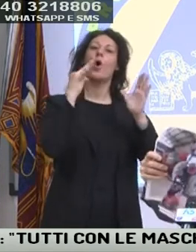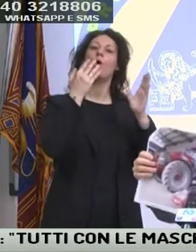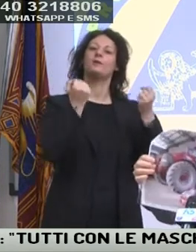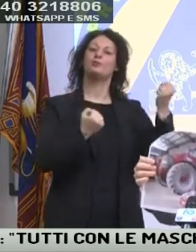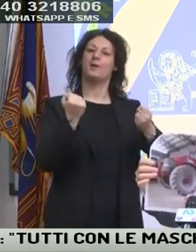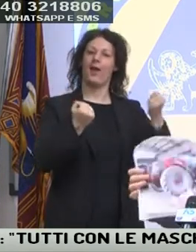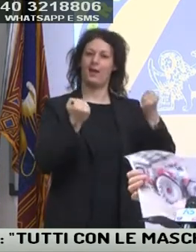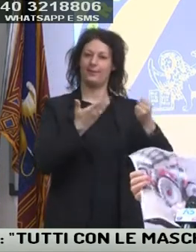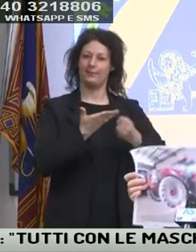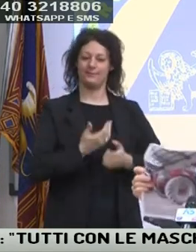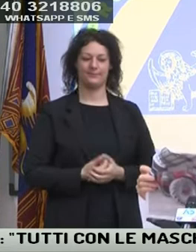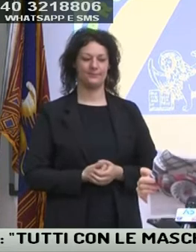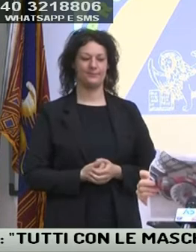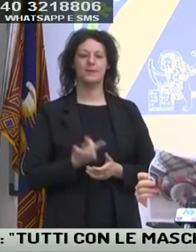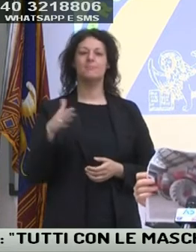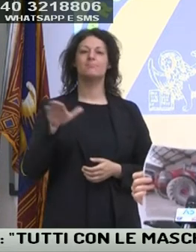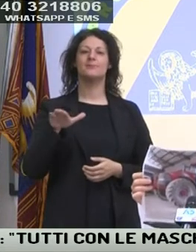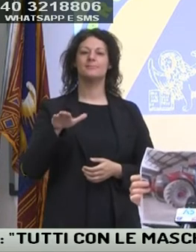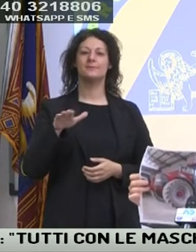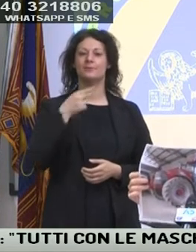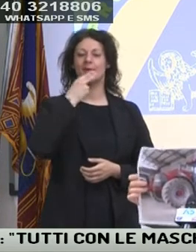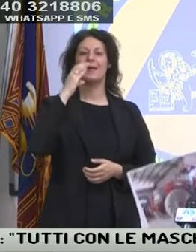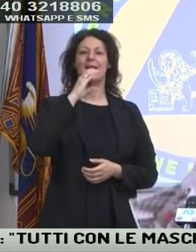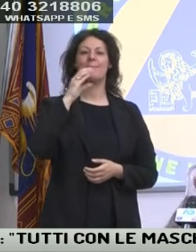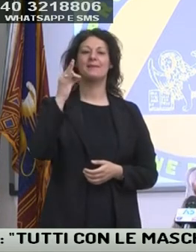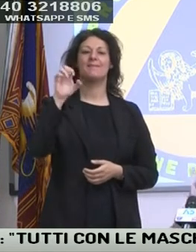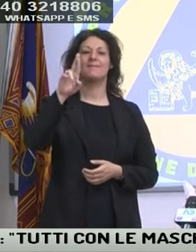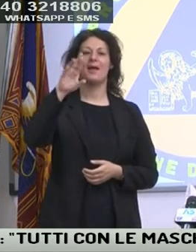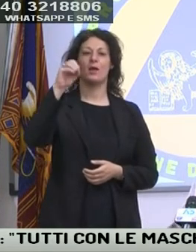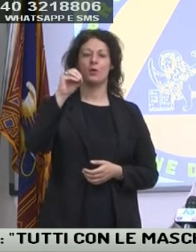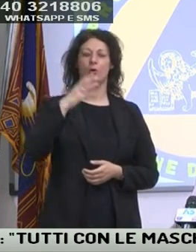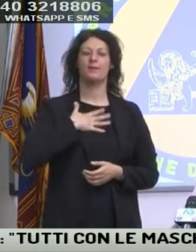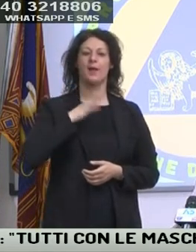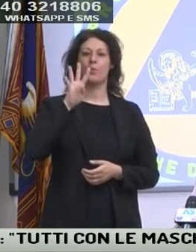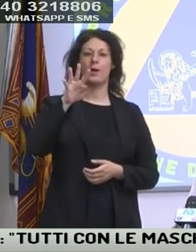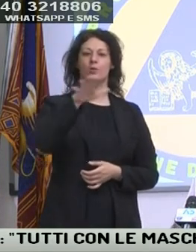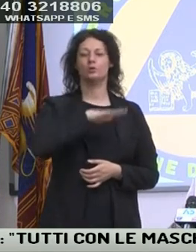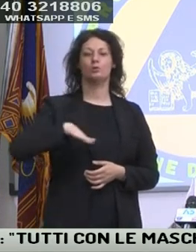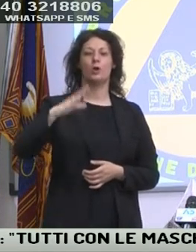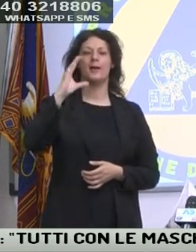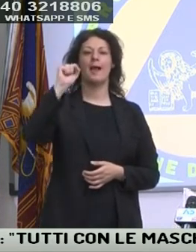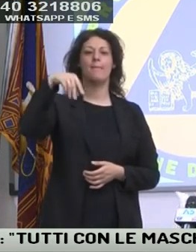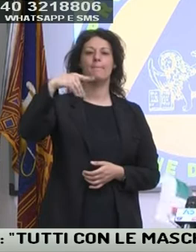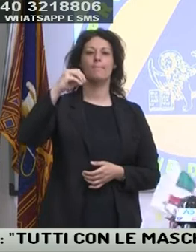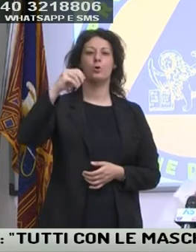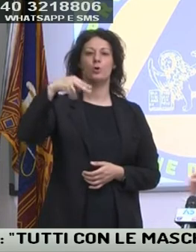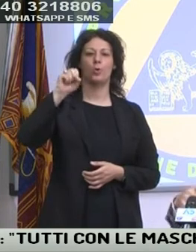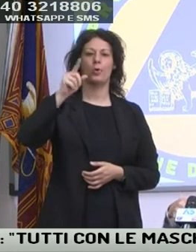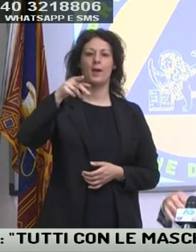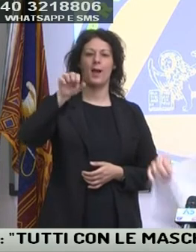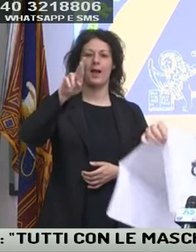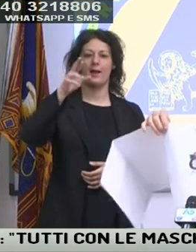E questo è un bimbo che è Clemente Ferro di 4 anni di Campo Nogara. Quindi disegna anche bene per avere 4